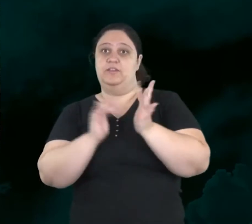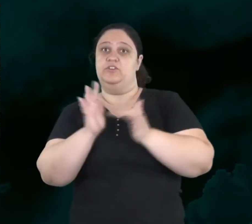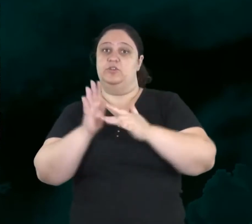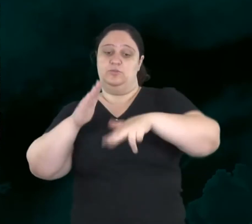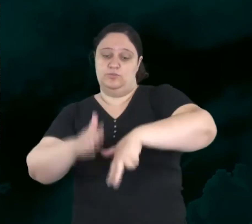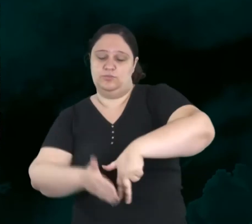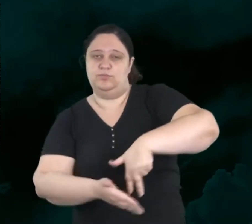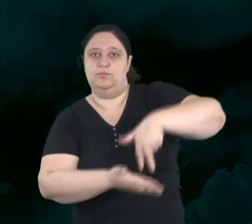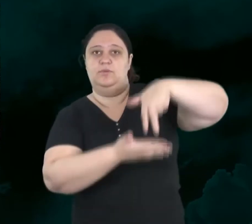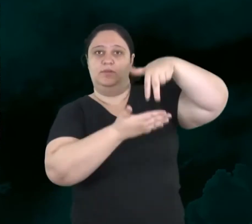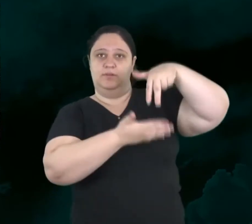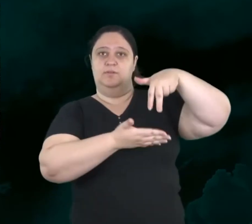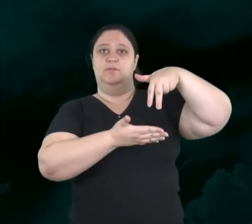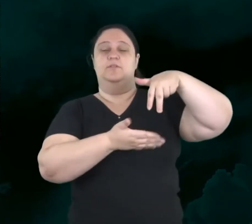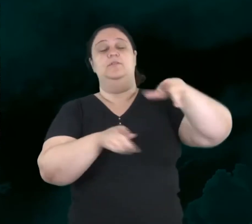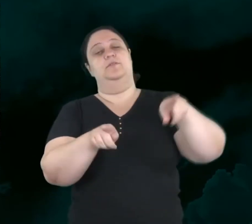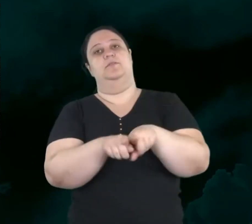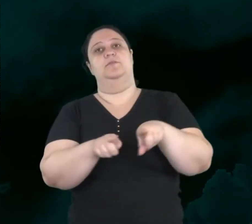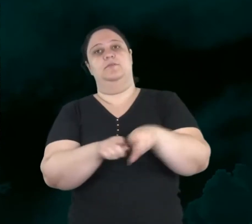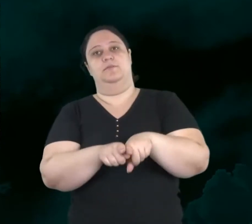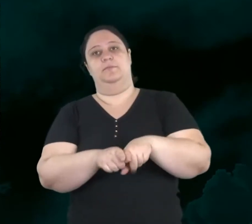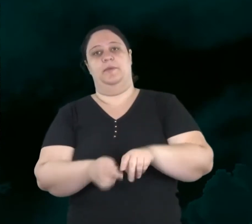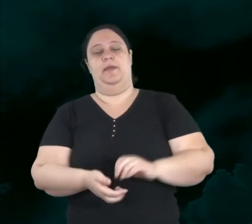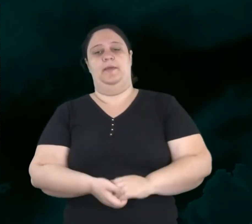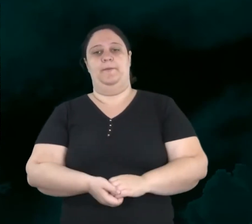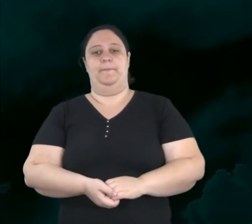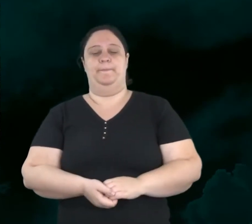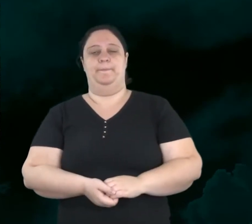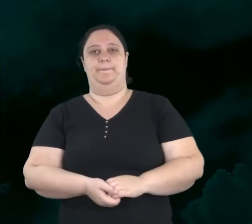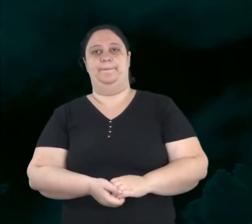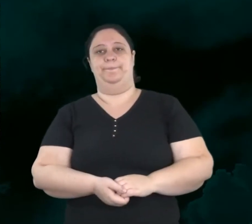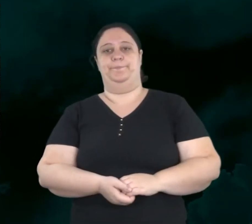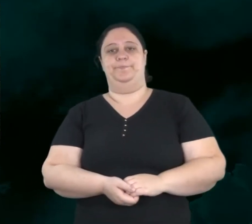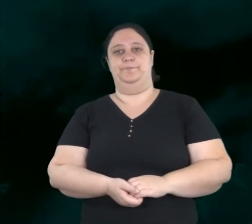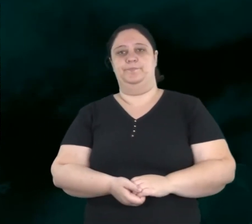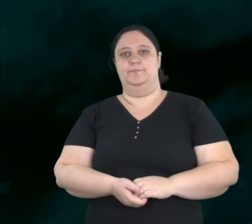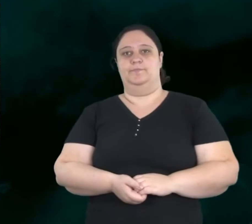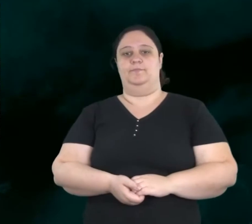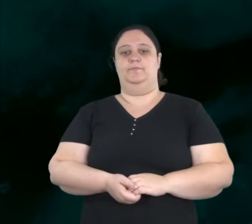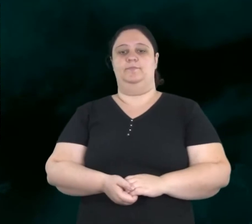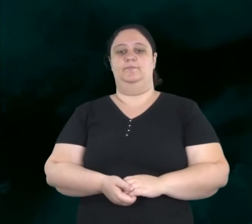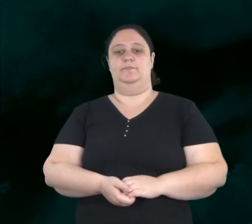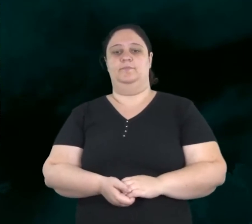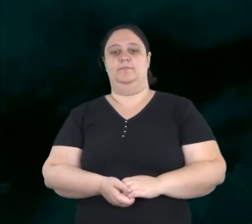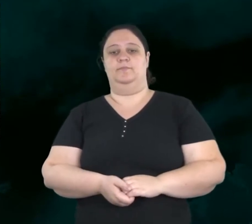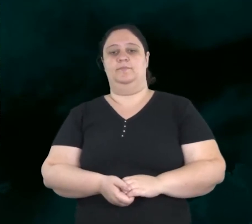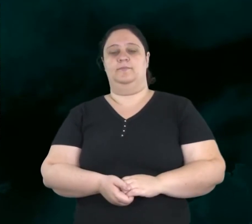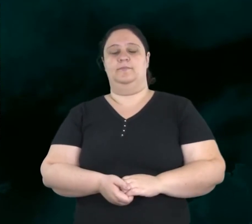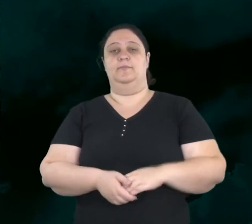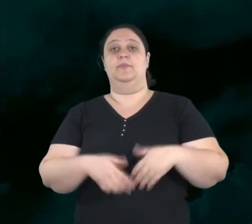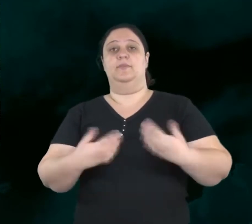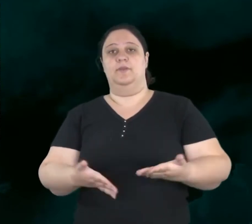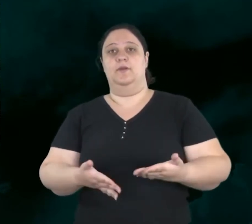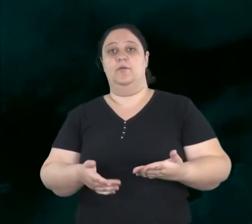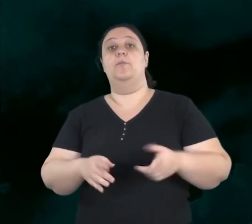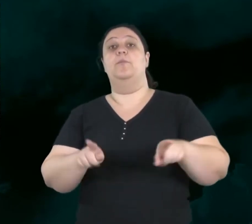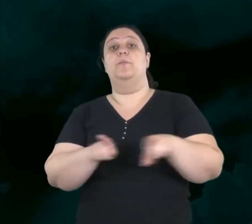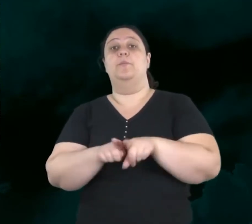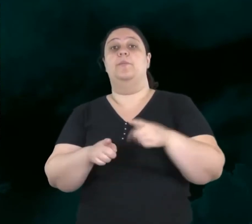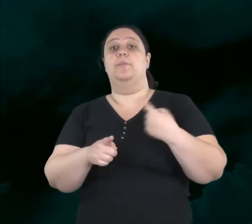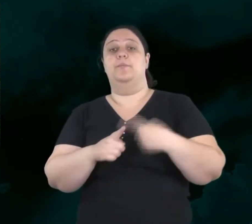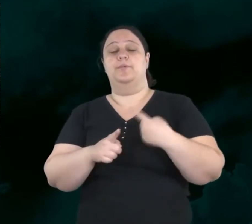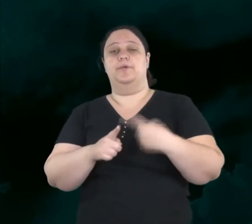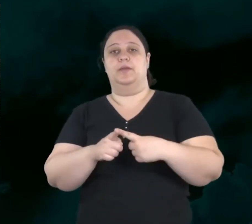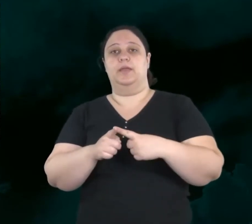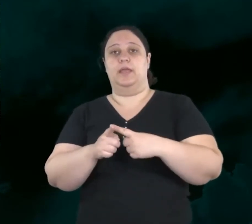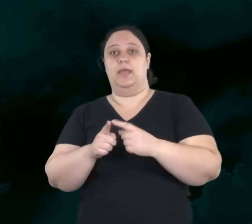para a justiça e com a boca se confessa a respeito da salvação. Porquanto a Escritura diz, todo